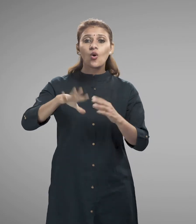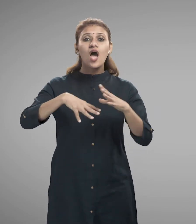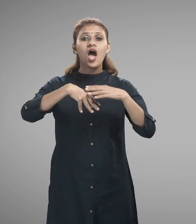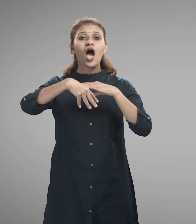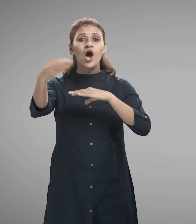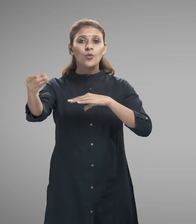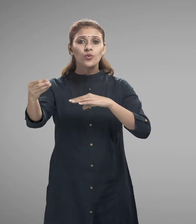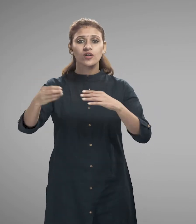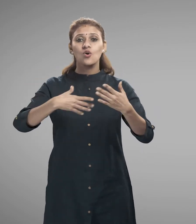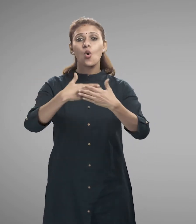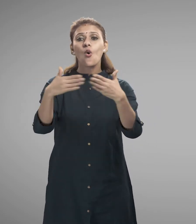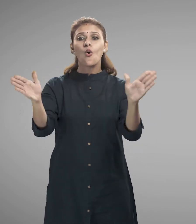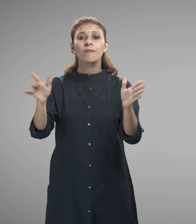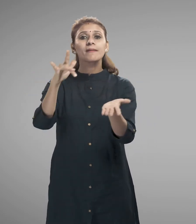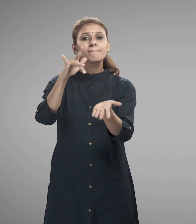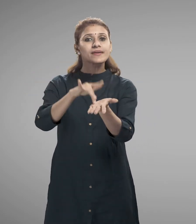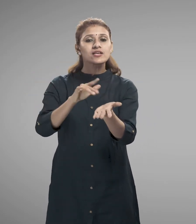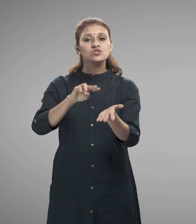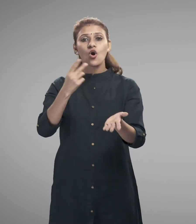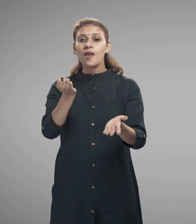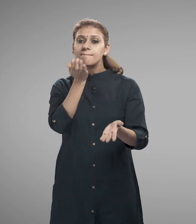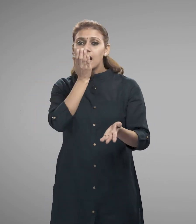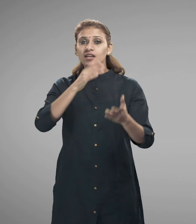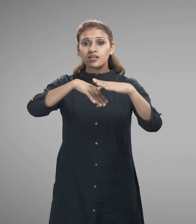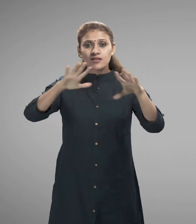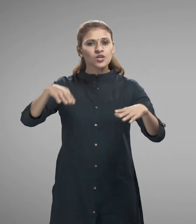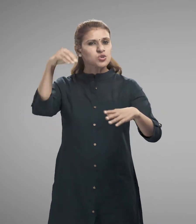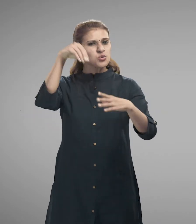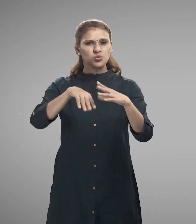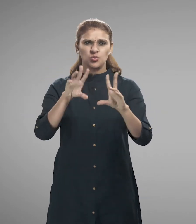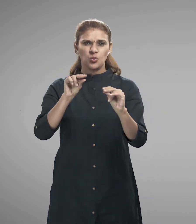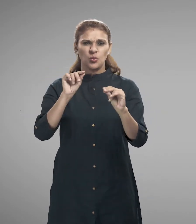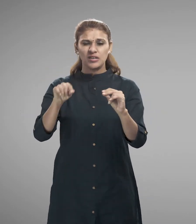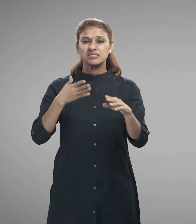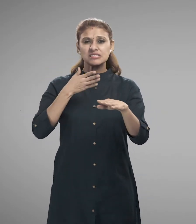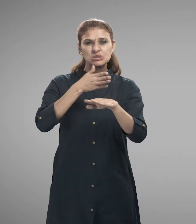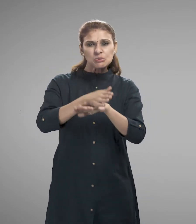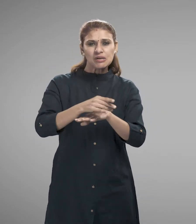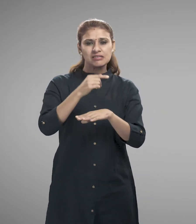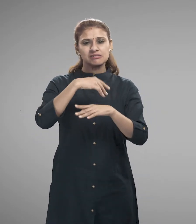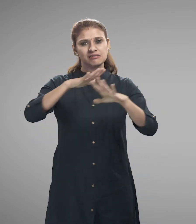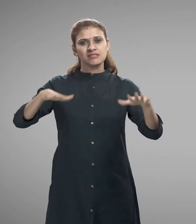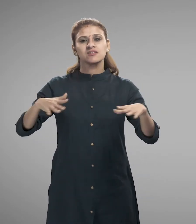उसे बाहर खुले में या जल स्रोत के अंदर ना डालें, क्योंकि इससे वातावरण दूषित होगा।